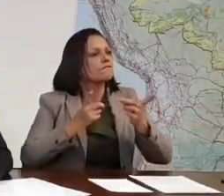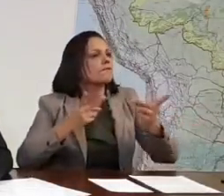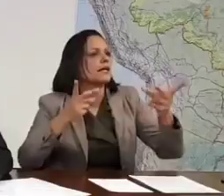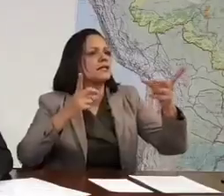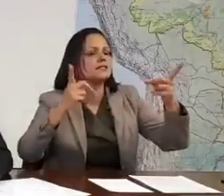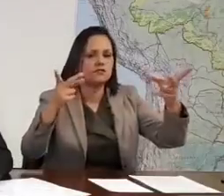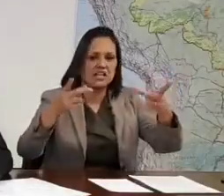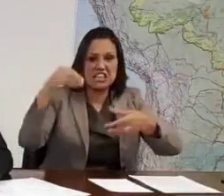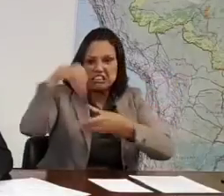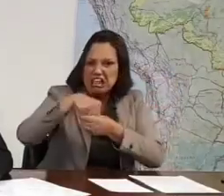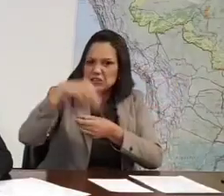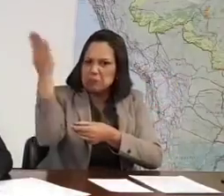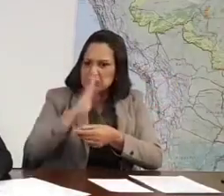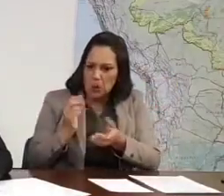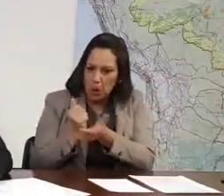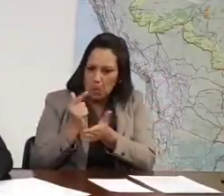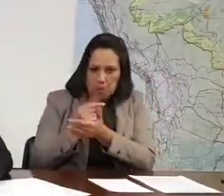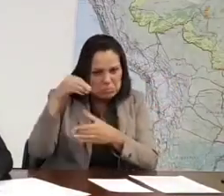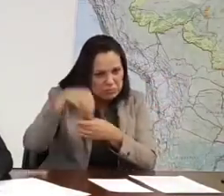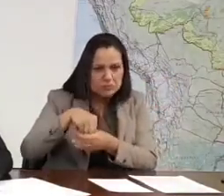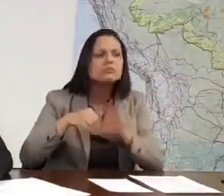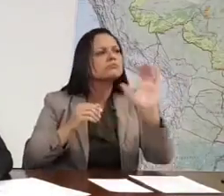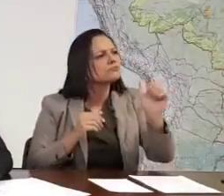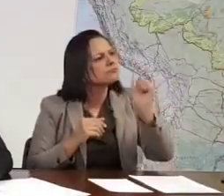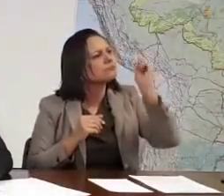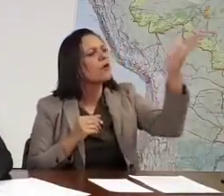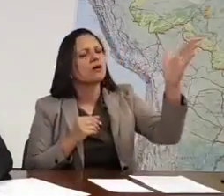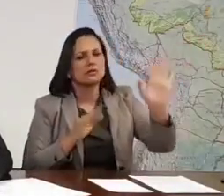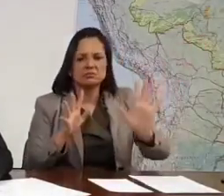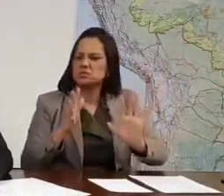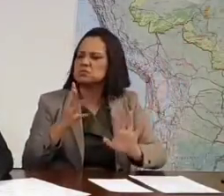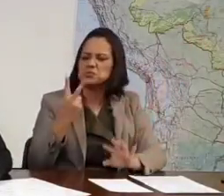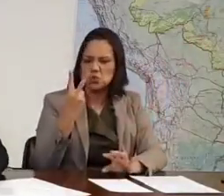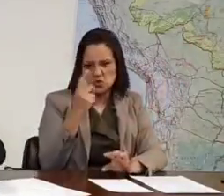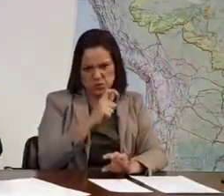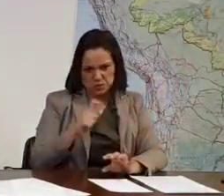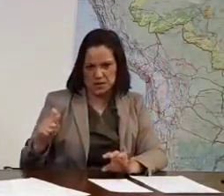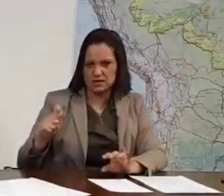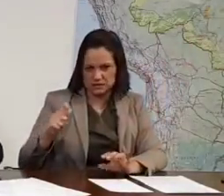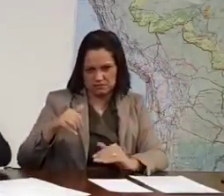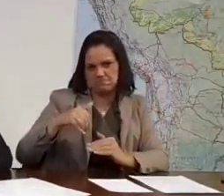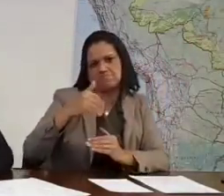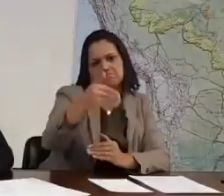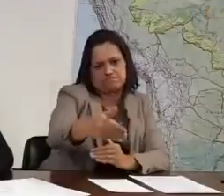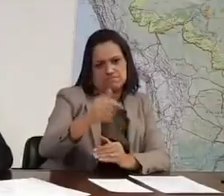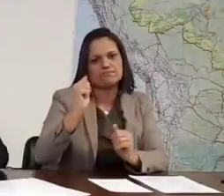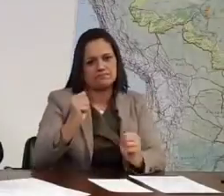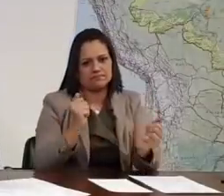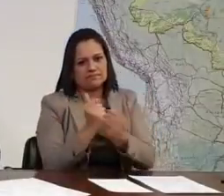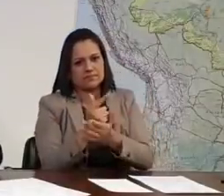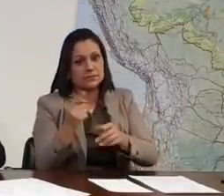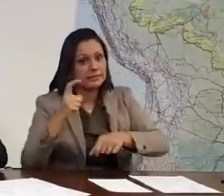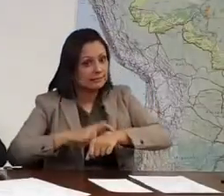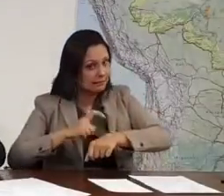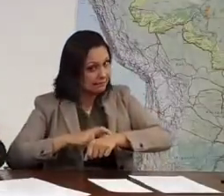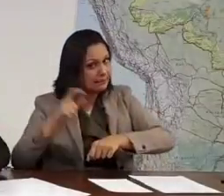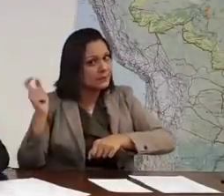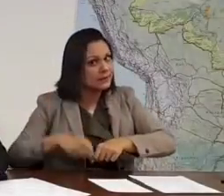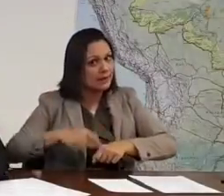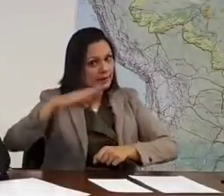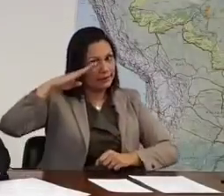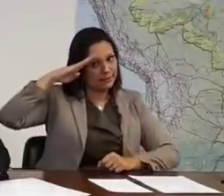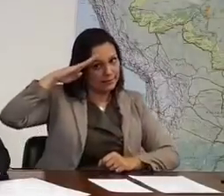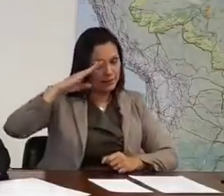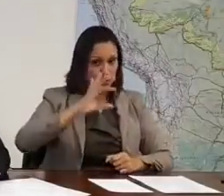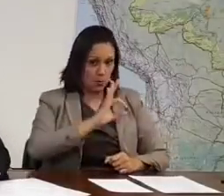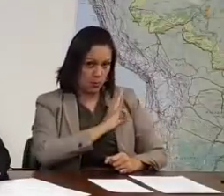poder importar arma de fora, entra em vigor, se me engano, daqui a 2 meses, né? Tá. É para dar tempo até para o Exército, a Polícia Federal se